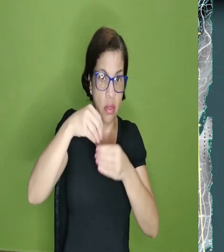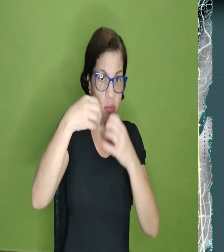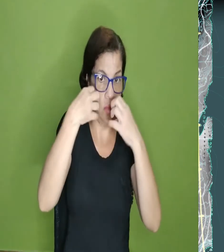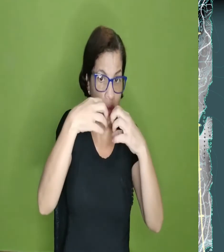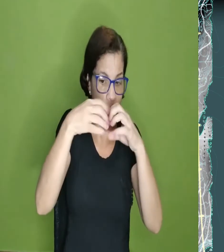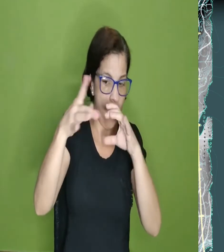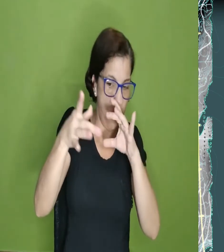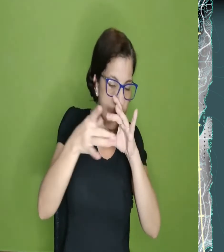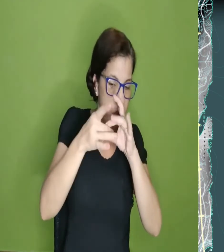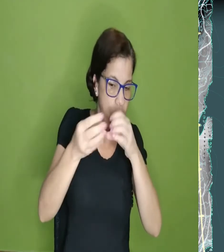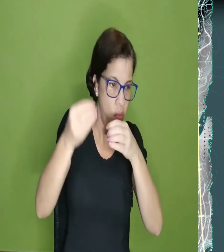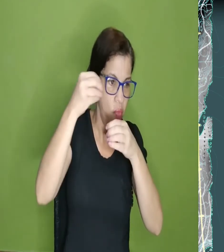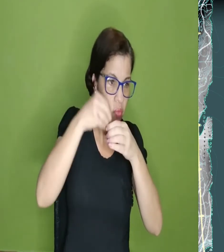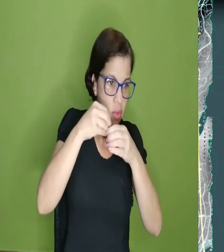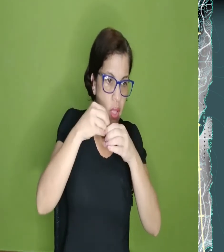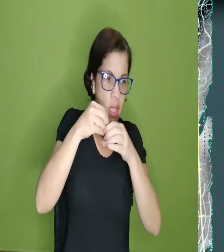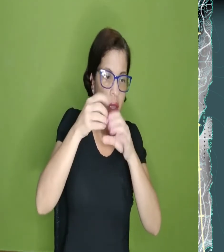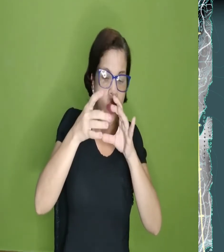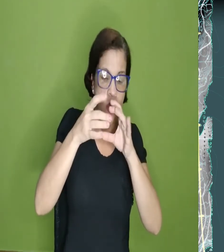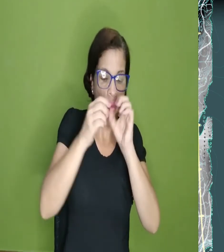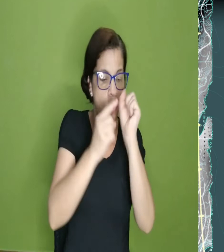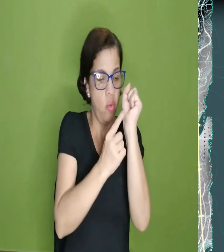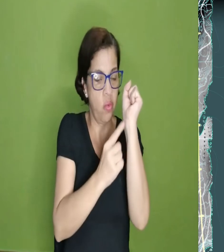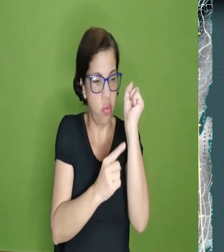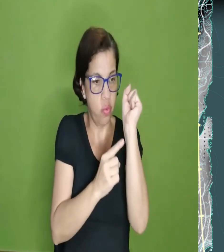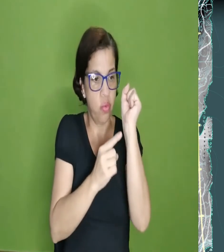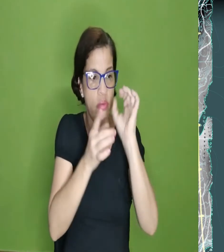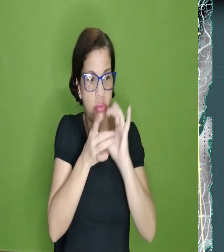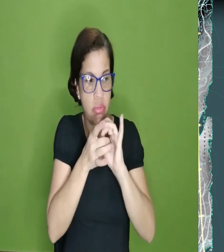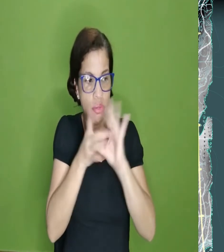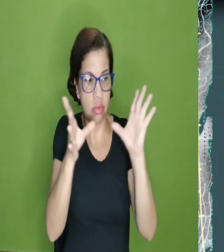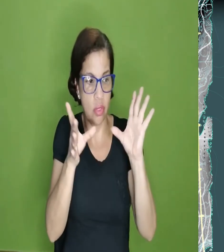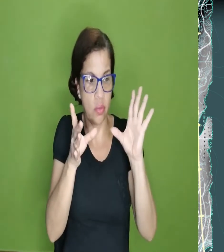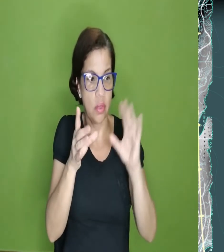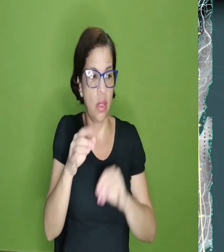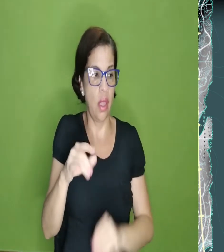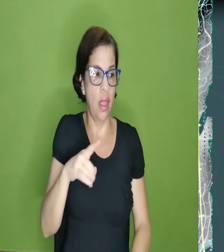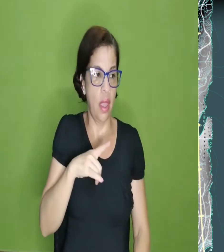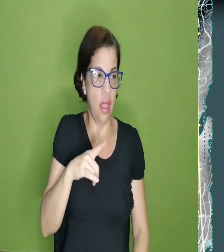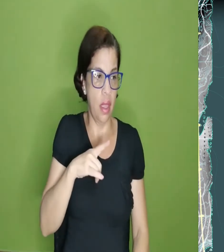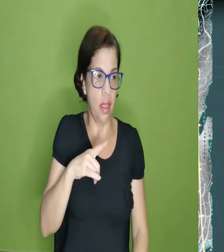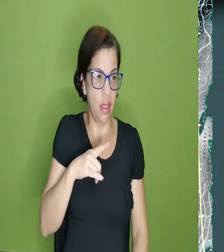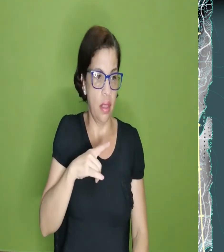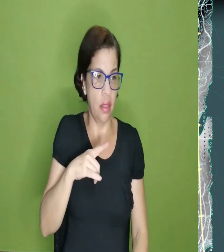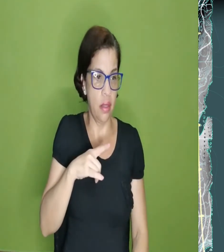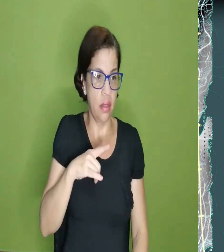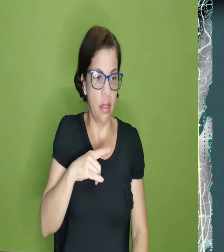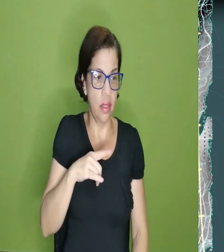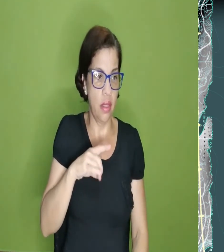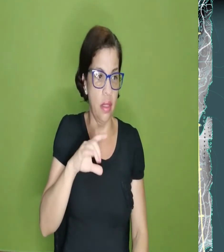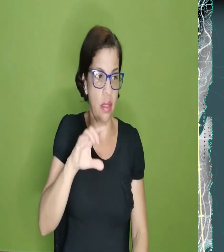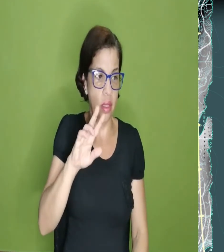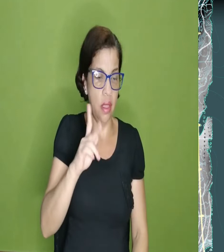do neurônio. E assim, o neurotransmissor é liberado, sofre exocitose para a